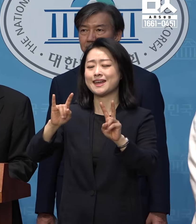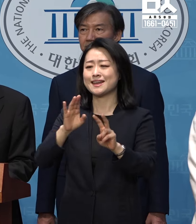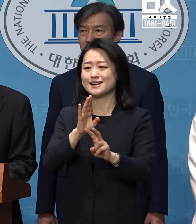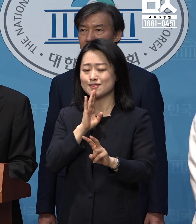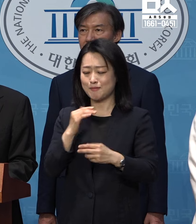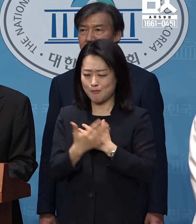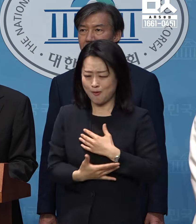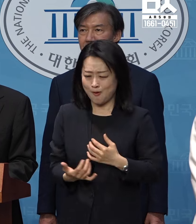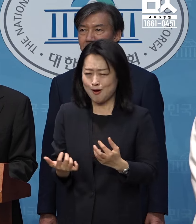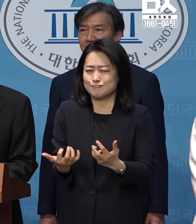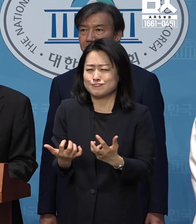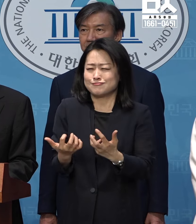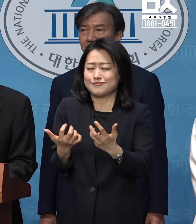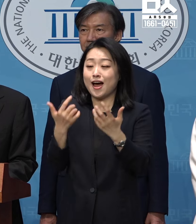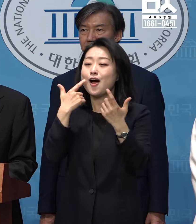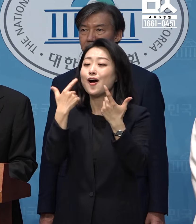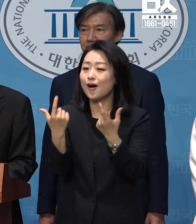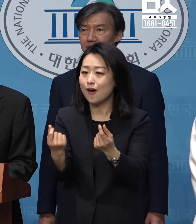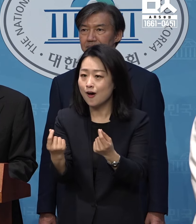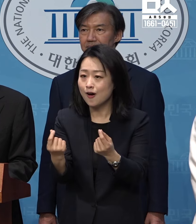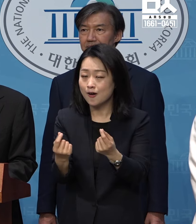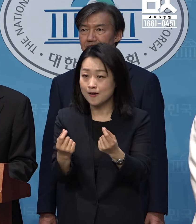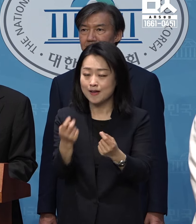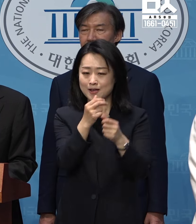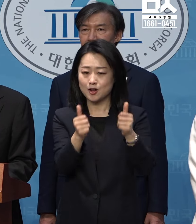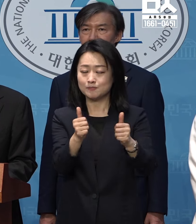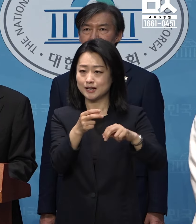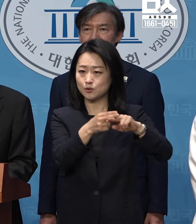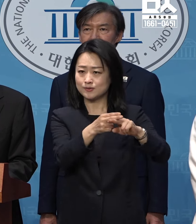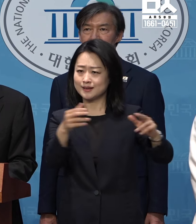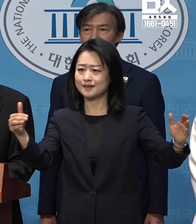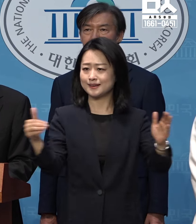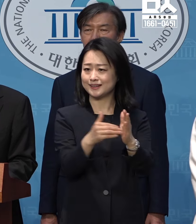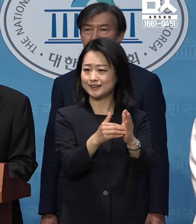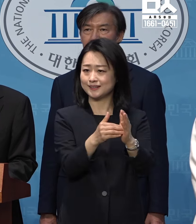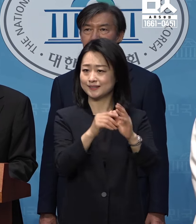되어 검찰 독재를 조기에